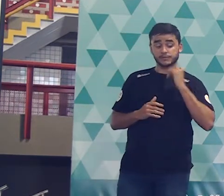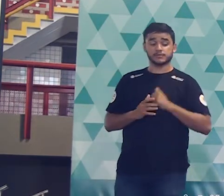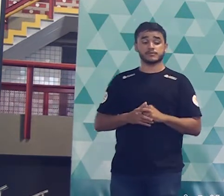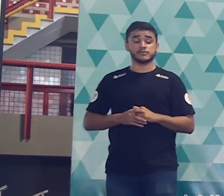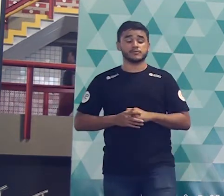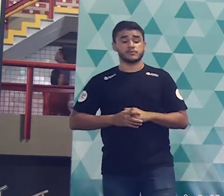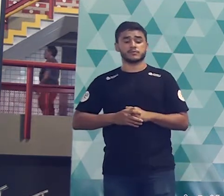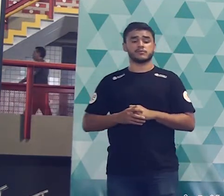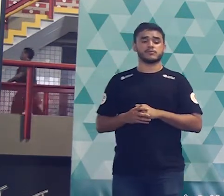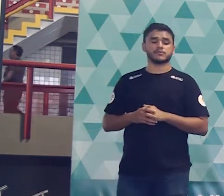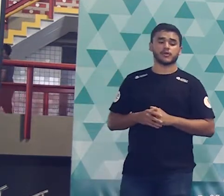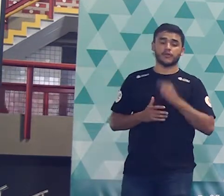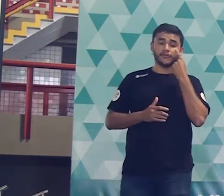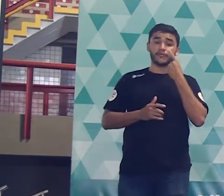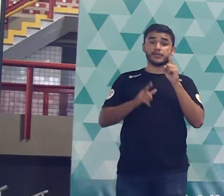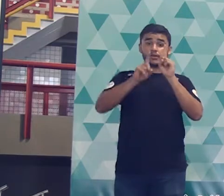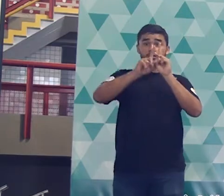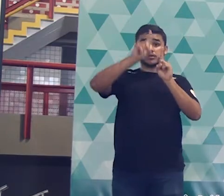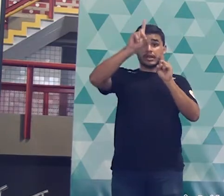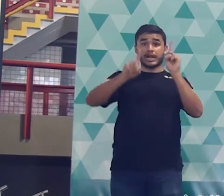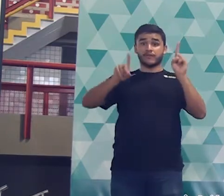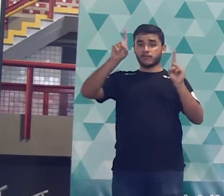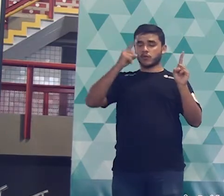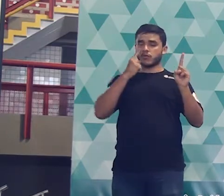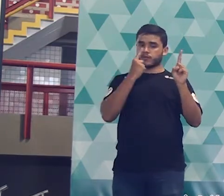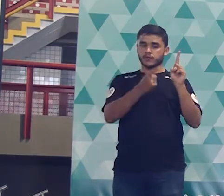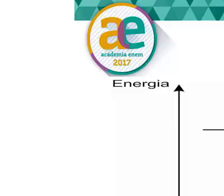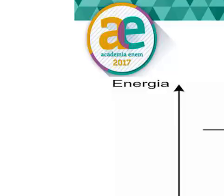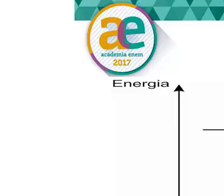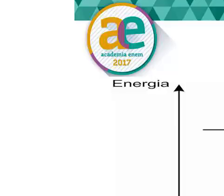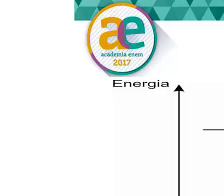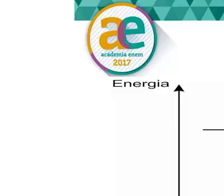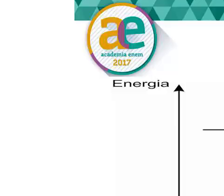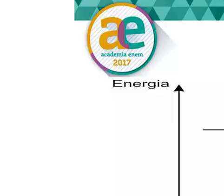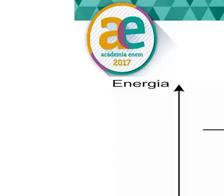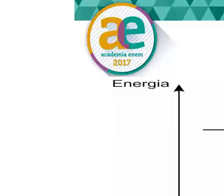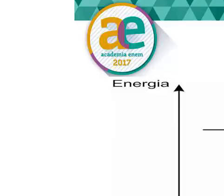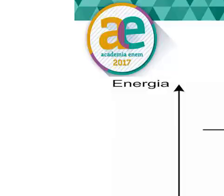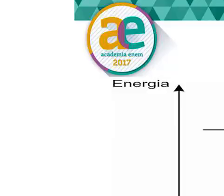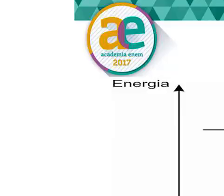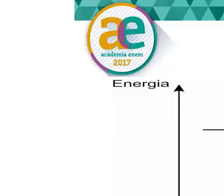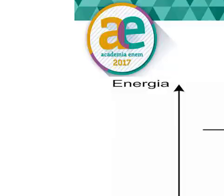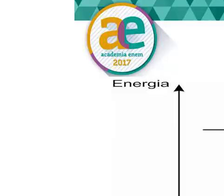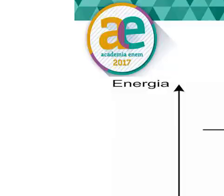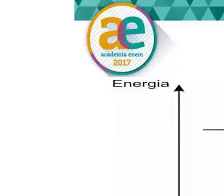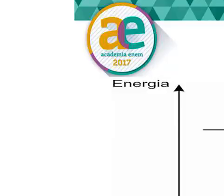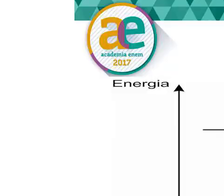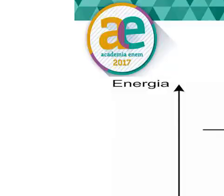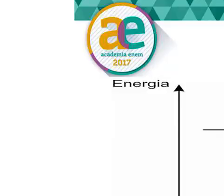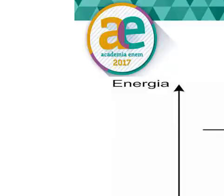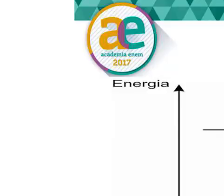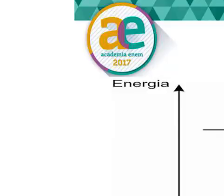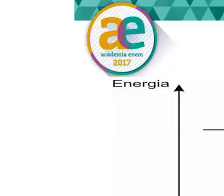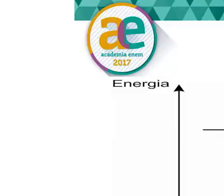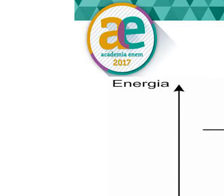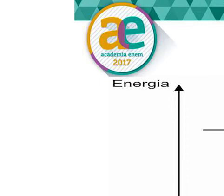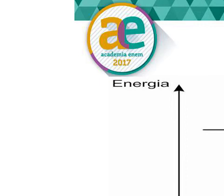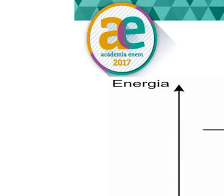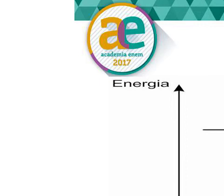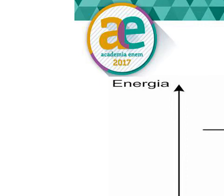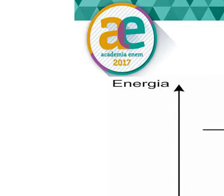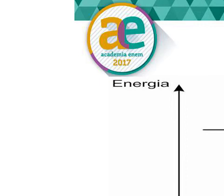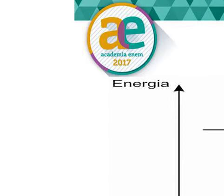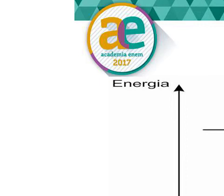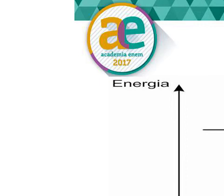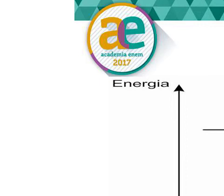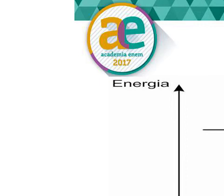gráfico. Agora você vai olhar para o gráfico. Quando você olha para o gráfico, essas reações, todas as reações, são do